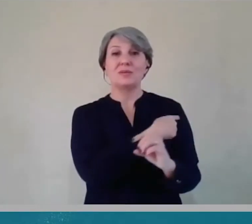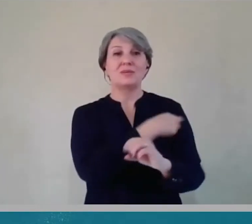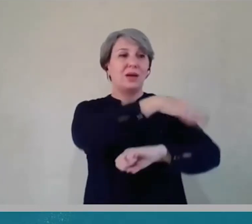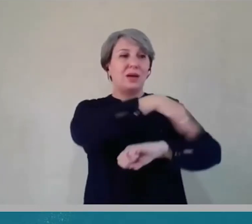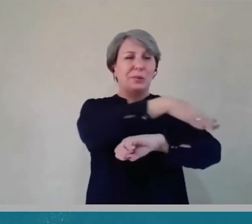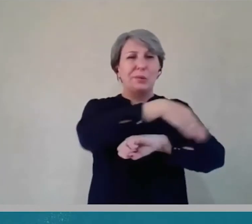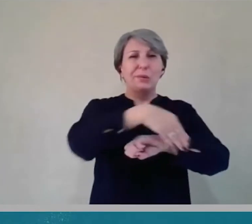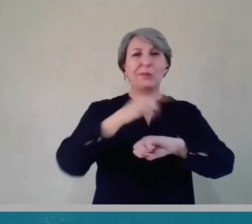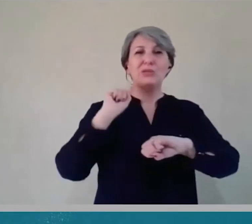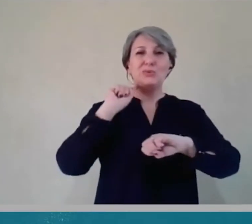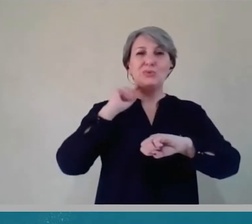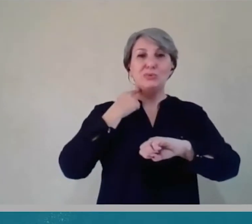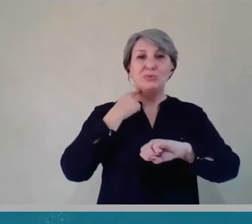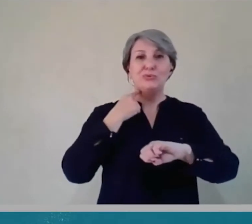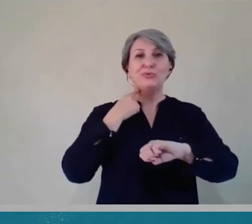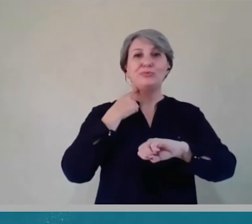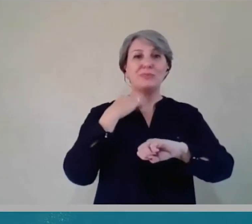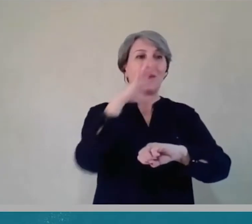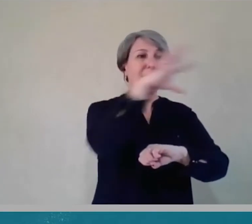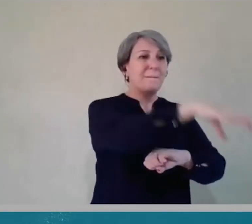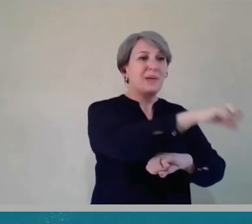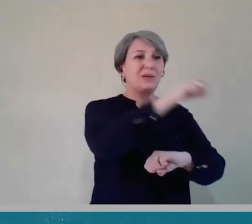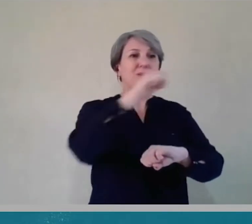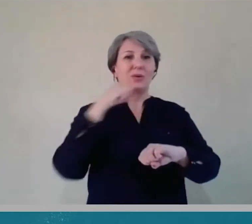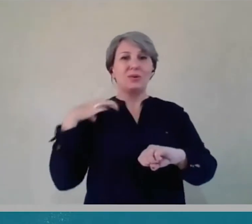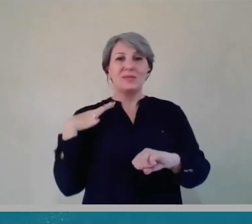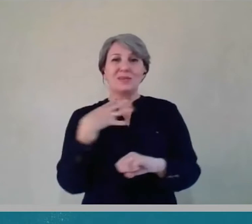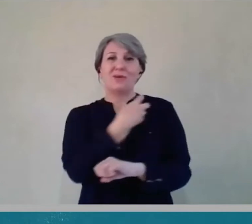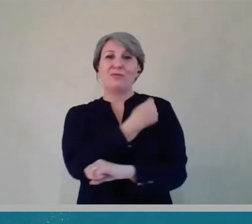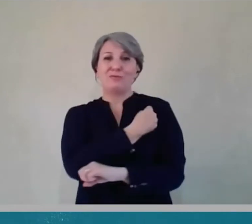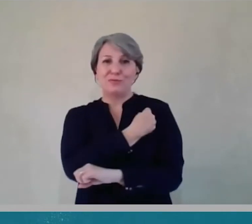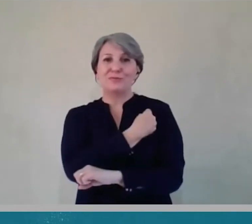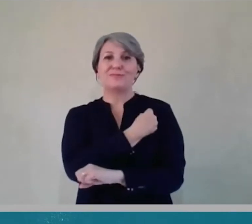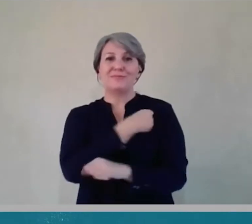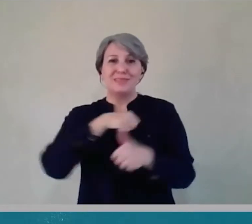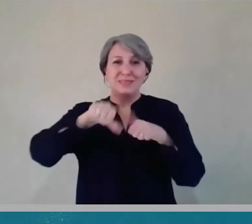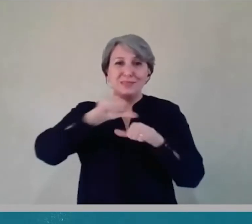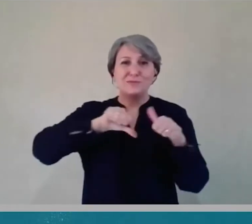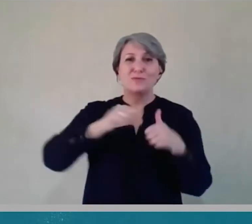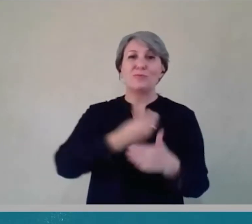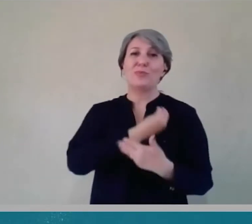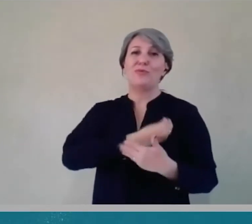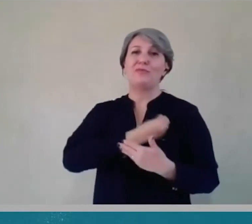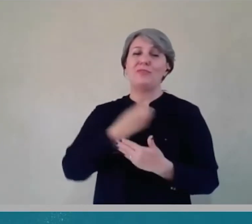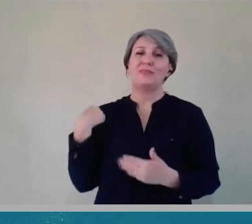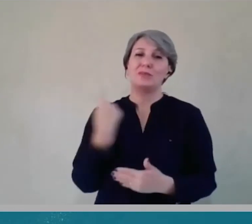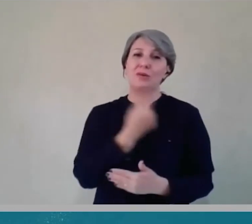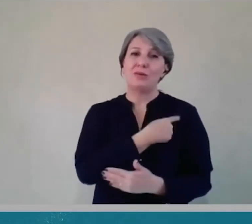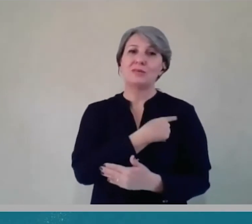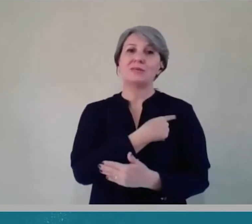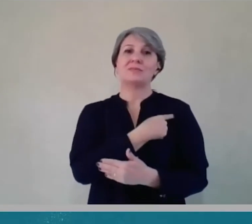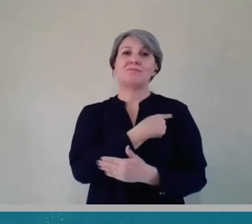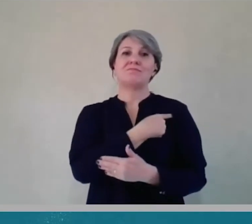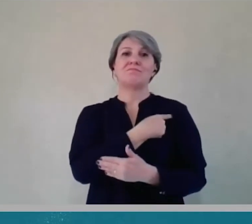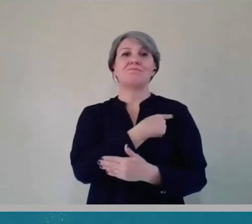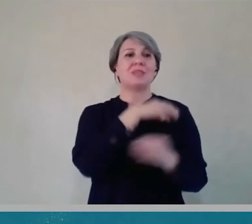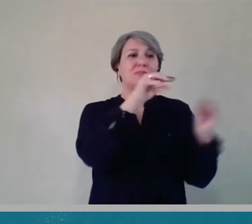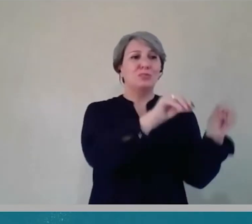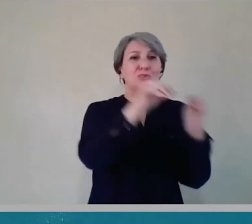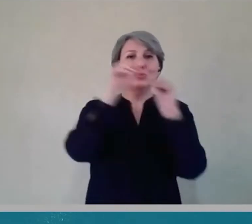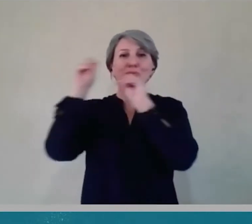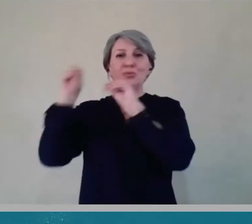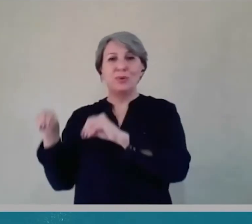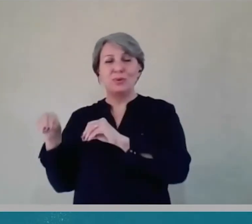Você está vivendo no palácio de Deus, que é a vida da igreja. Mas essa mulher que entrou